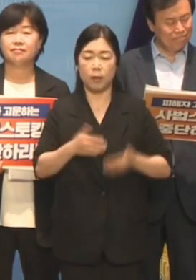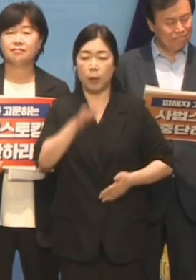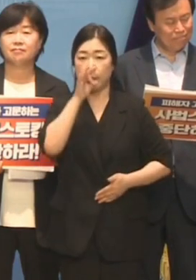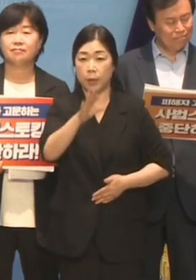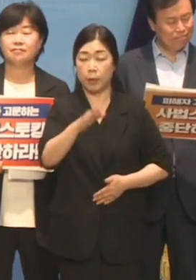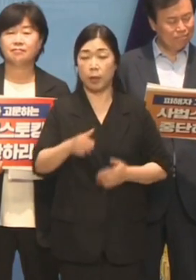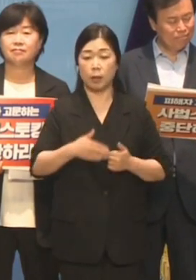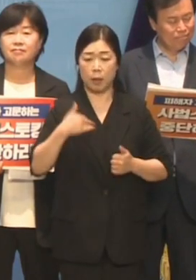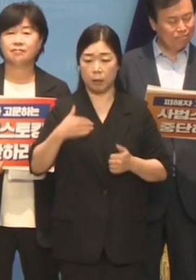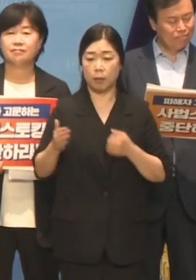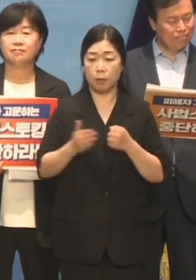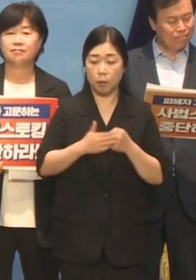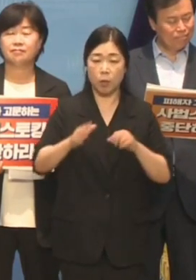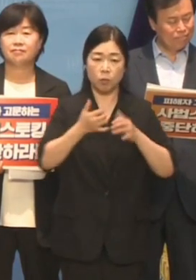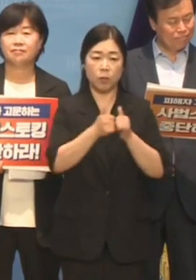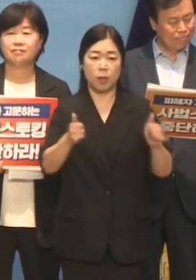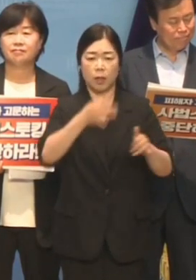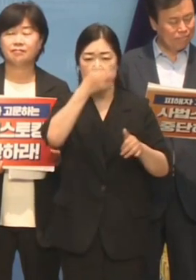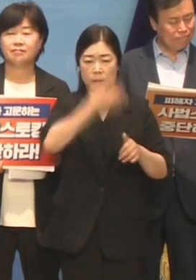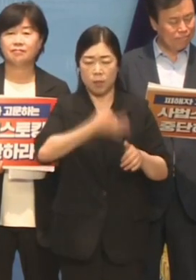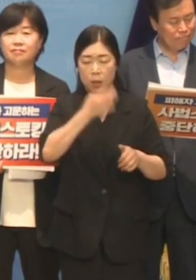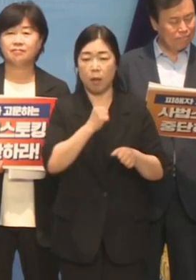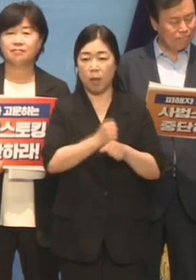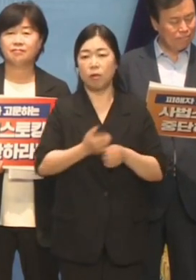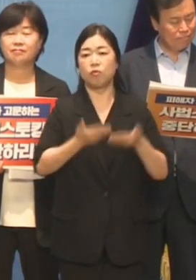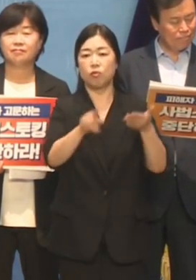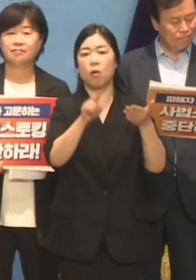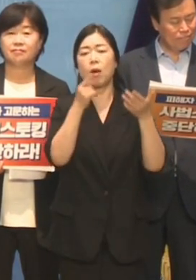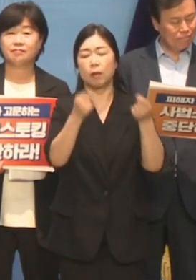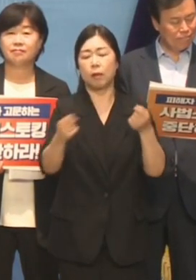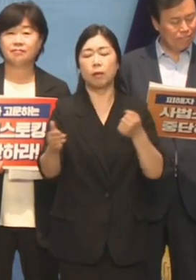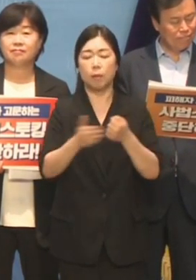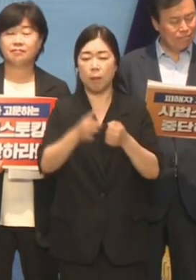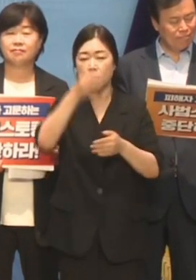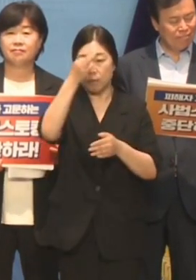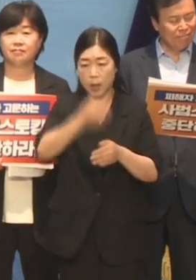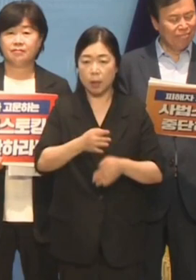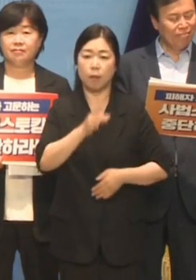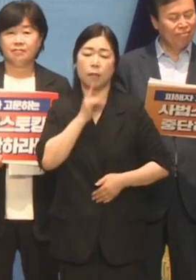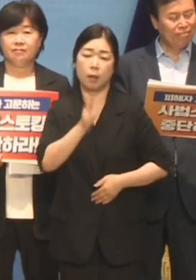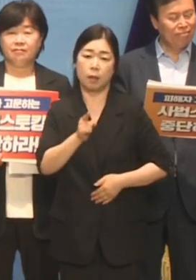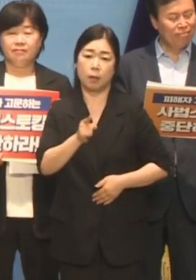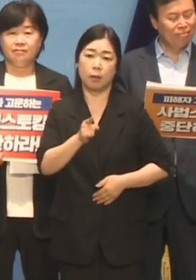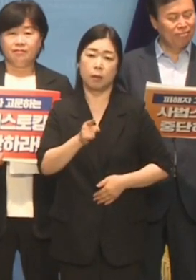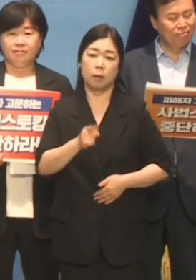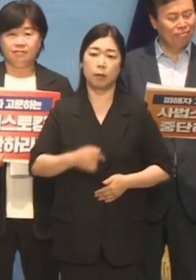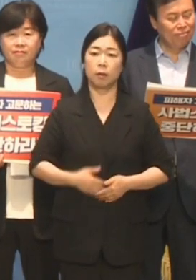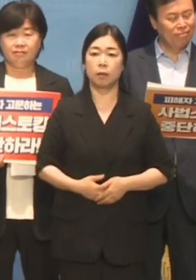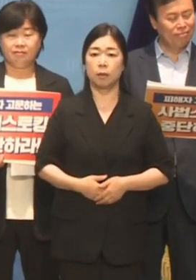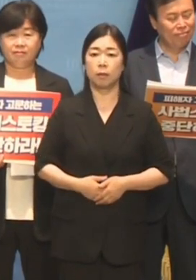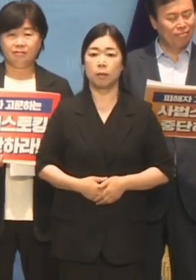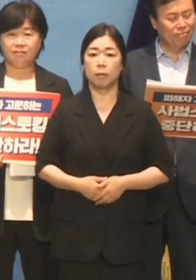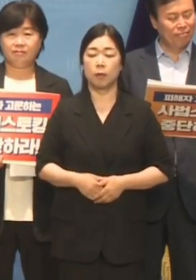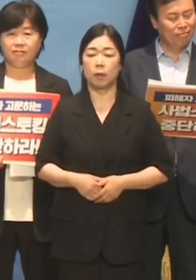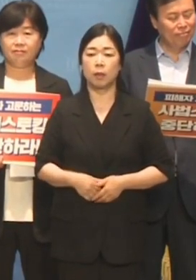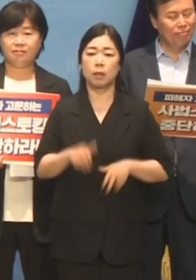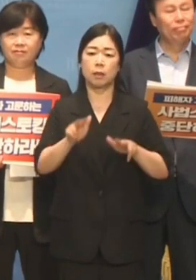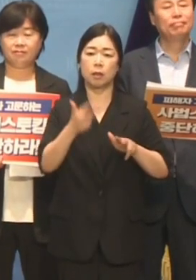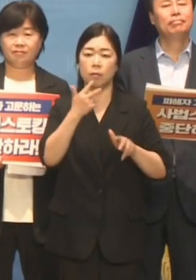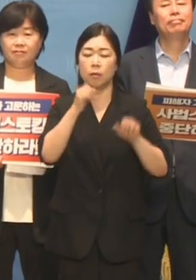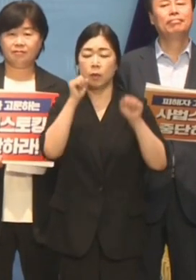나 때문에 국민들을 힘들게 하는 것 같아 미안하다는 상수 나이의 생존